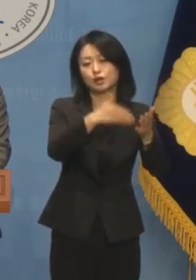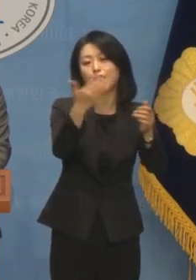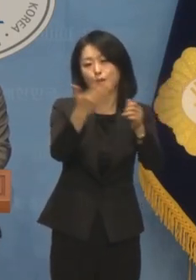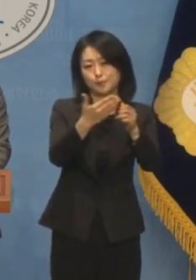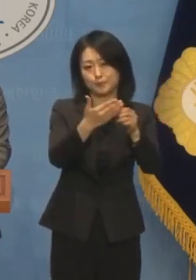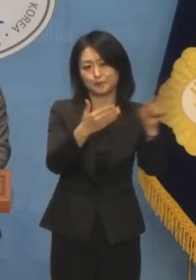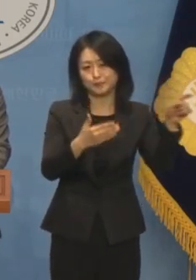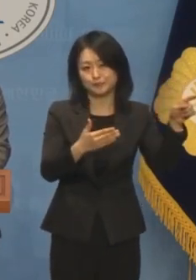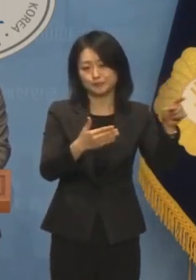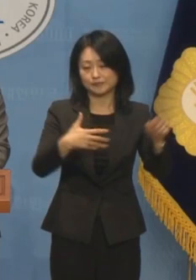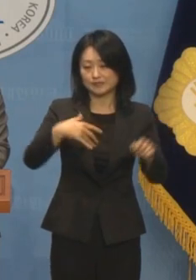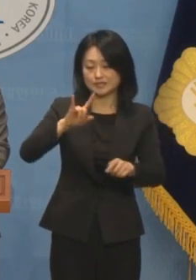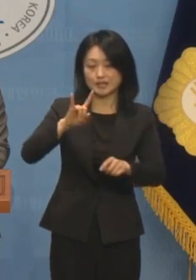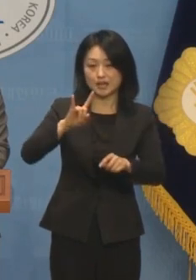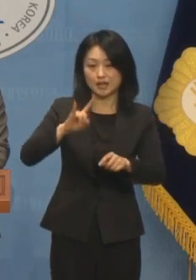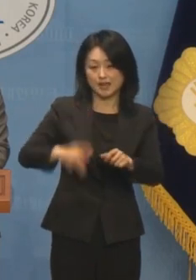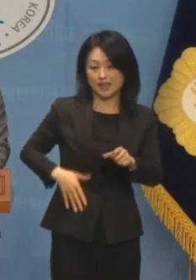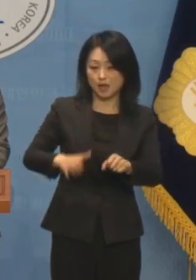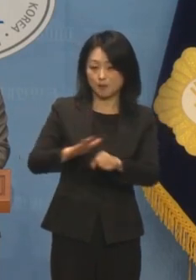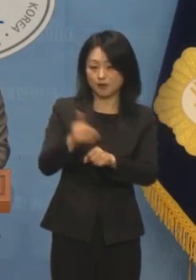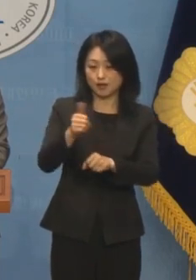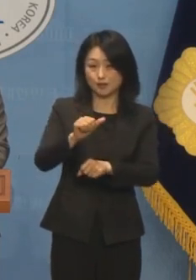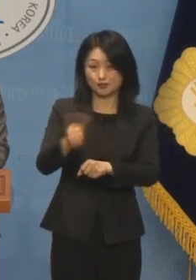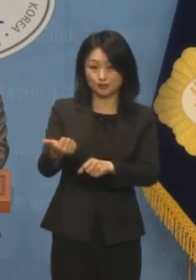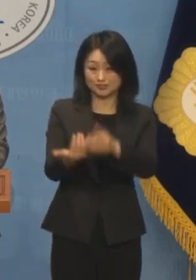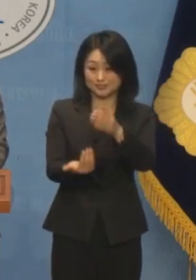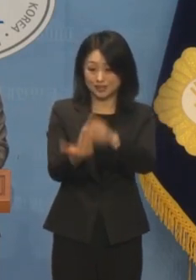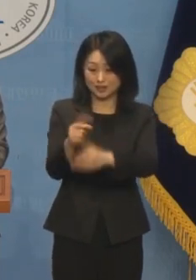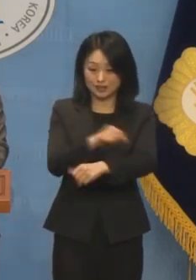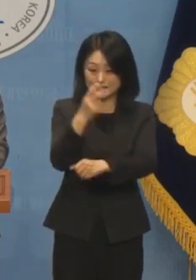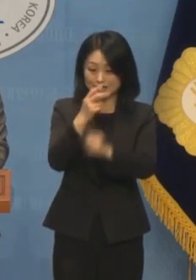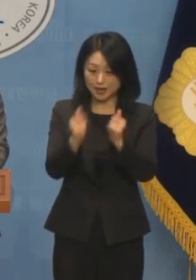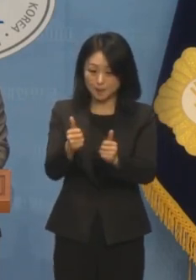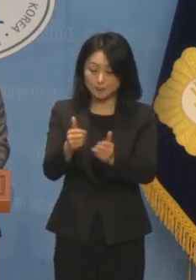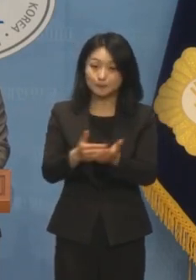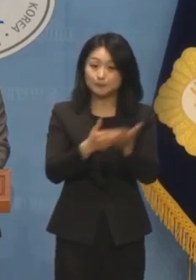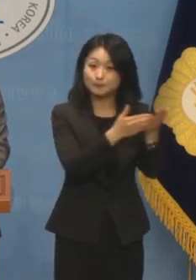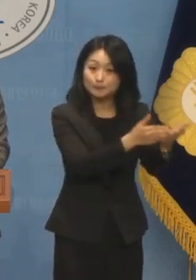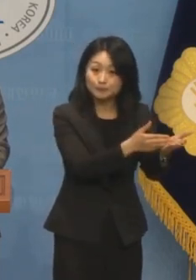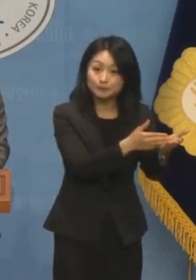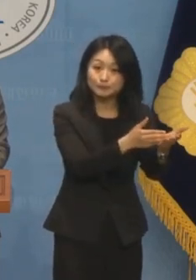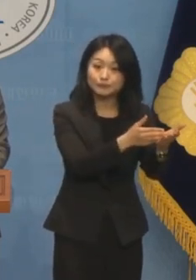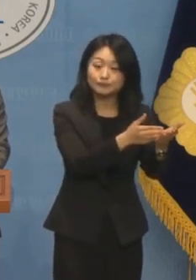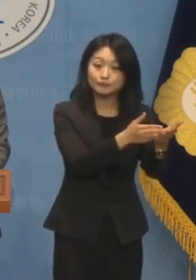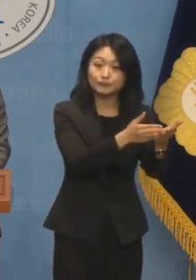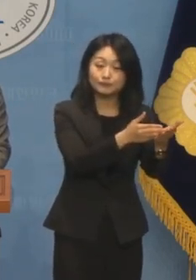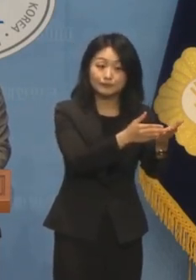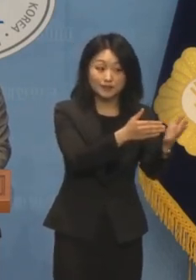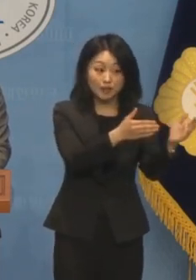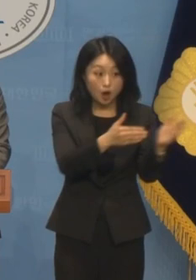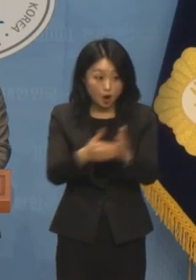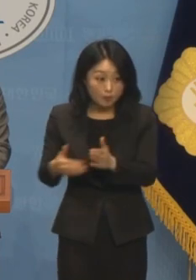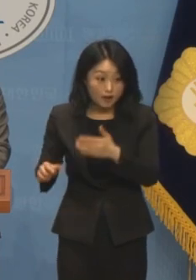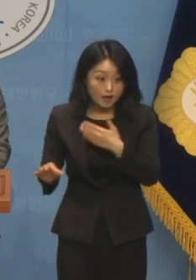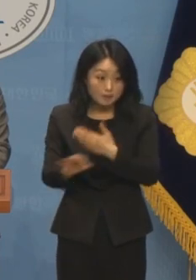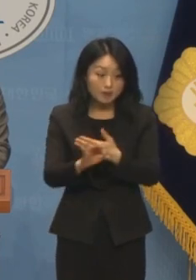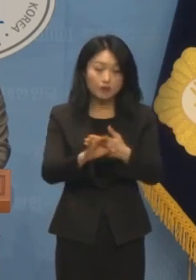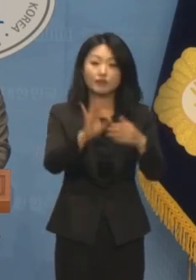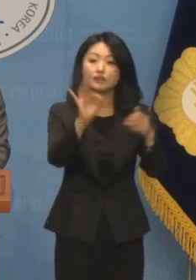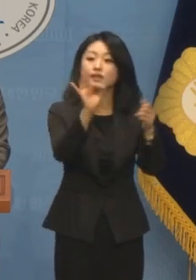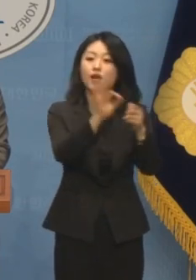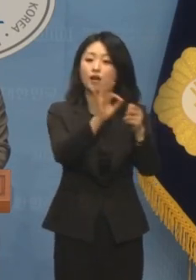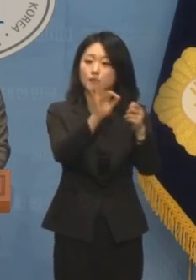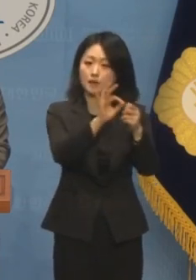최혜병 특검마저 거부한다면 대한민국 정부 수립 이후 10차례나 거부권을 행사한